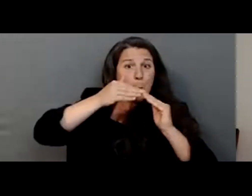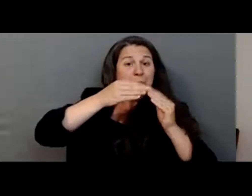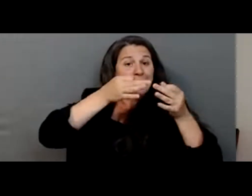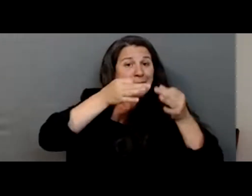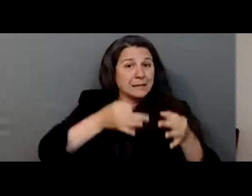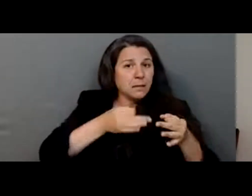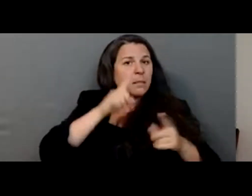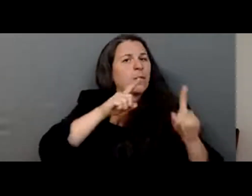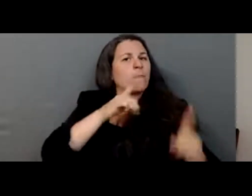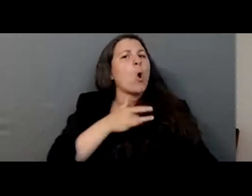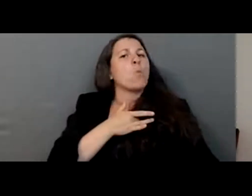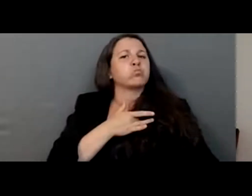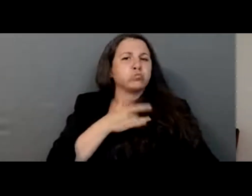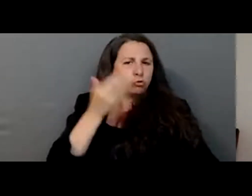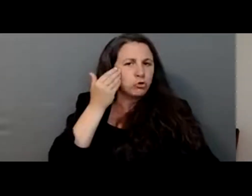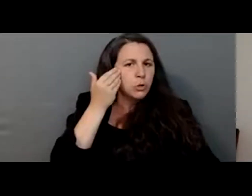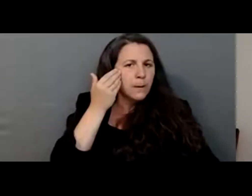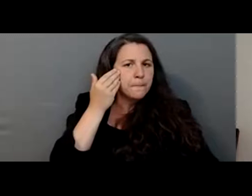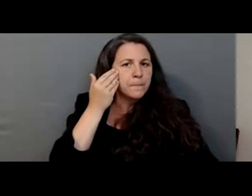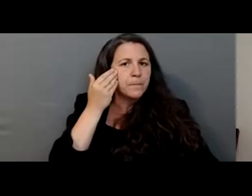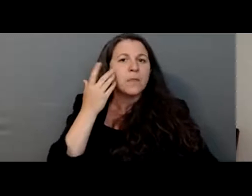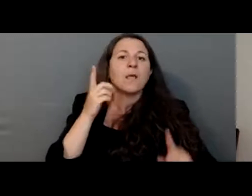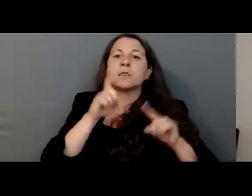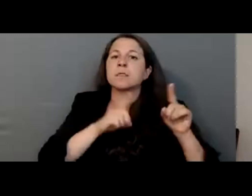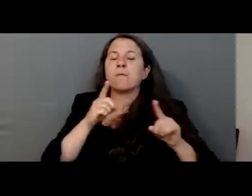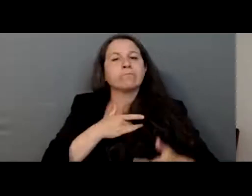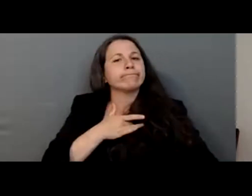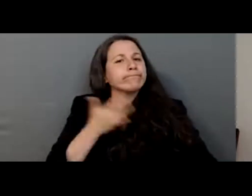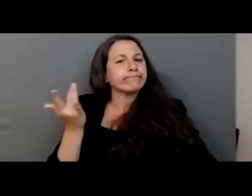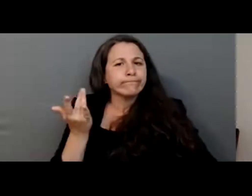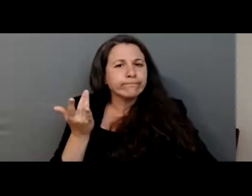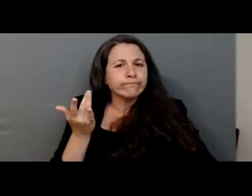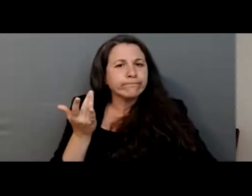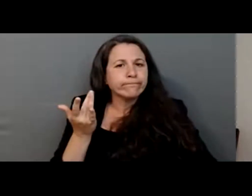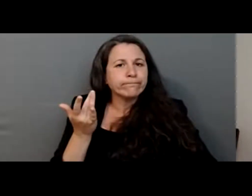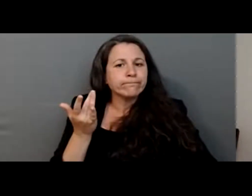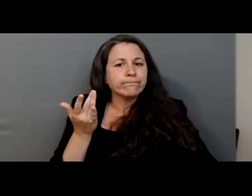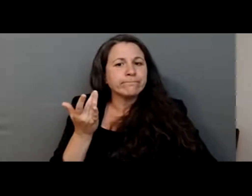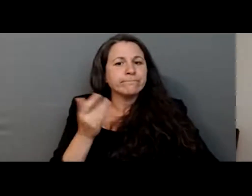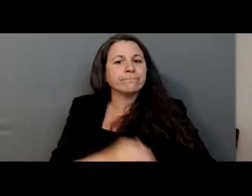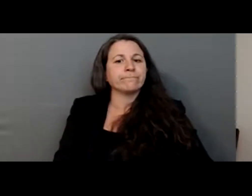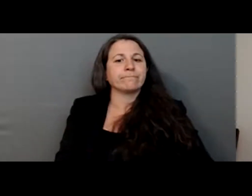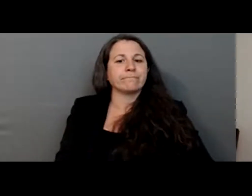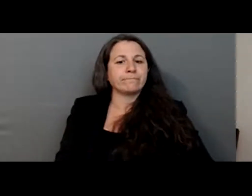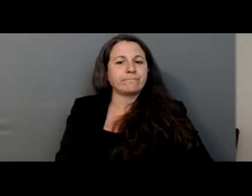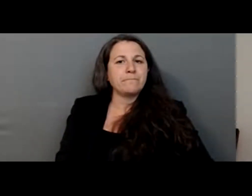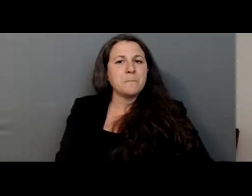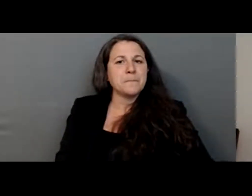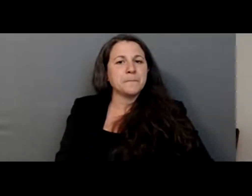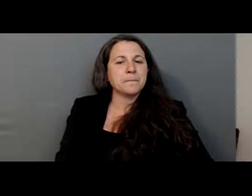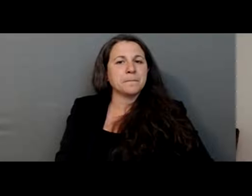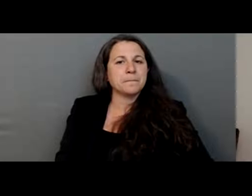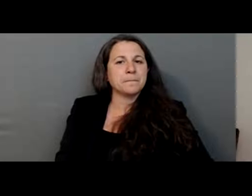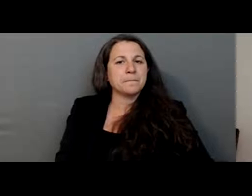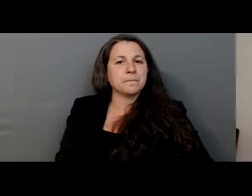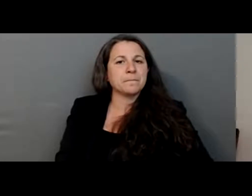parfois plutôt, et même assez fréquemment, je dirais que ce ne sont pas des choix qui sont véritablement conscients, mais en tout cas qui finissent